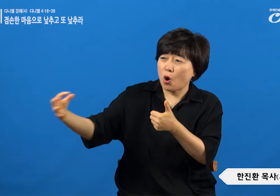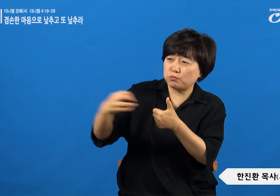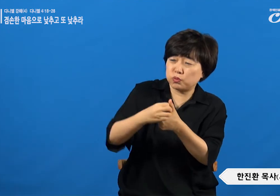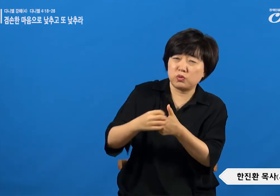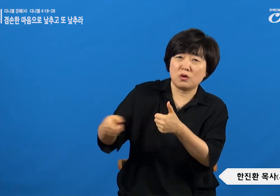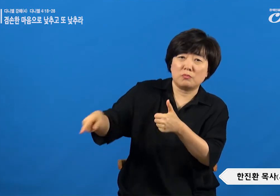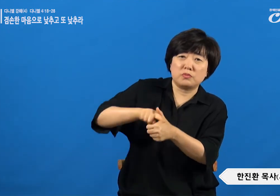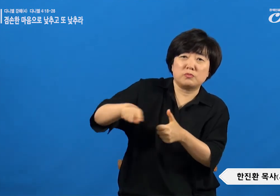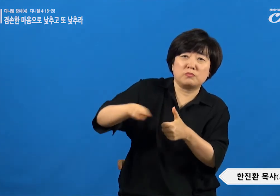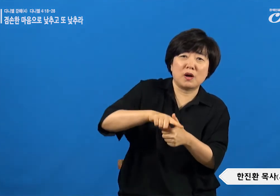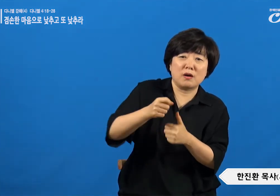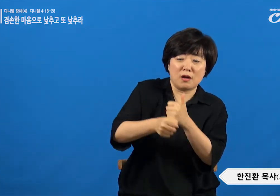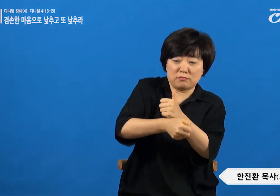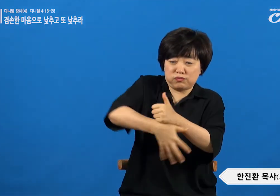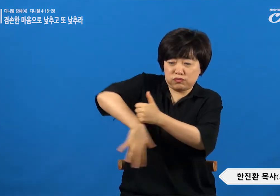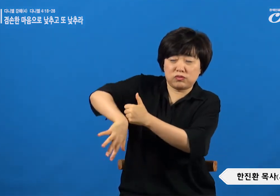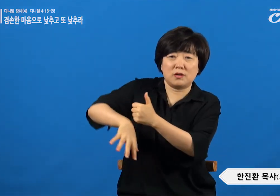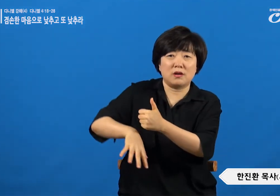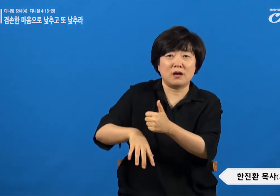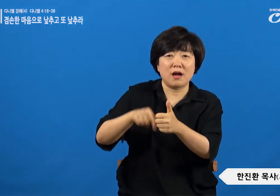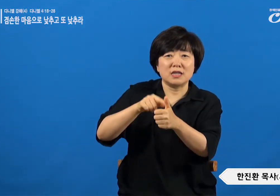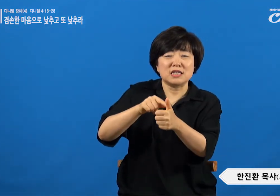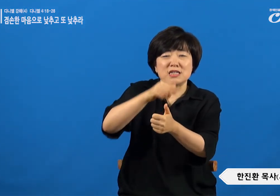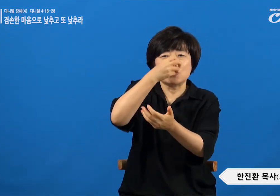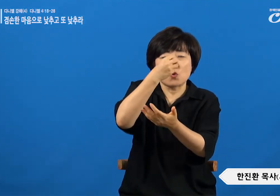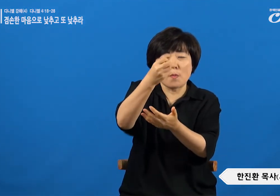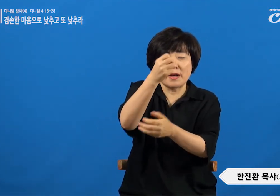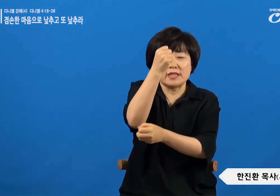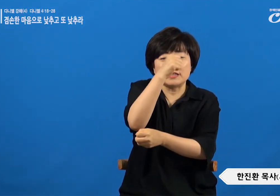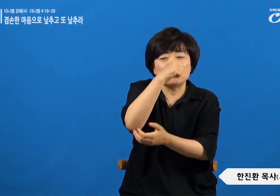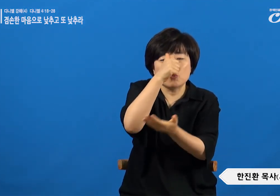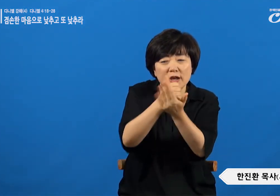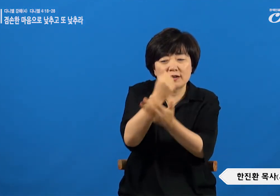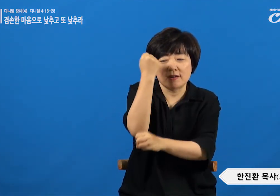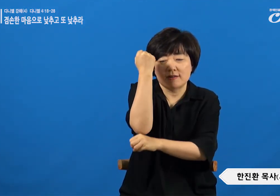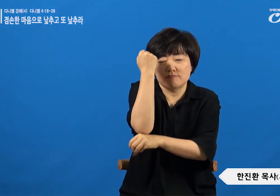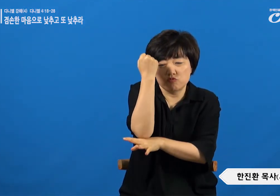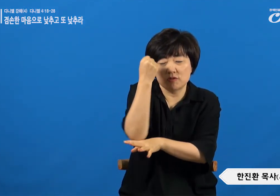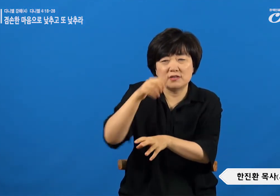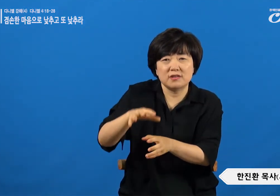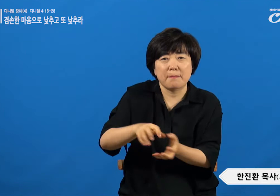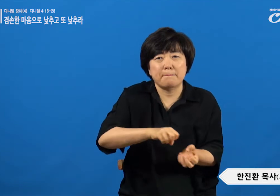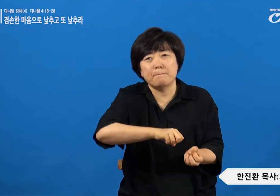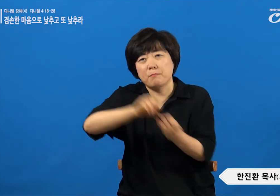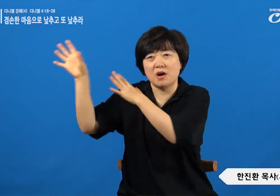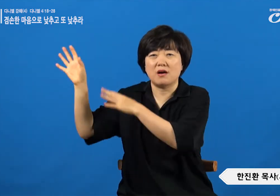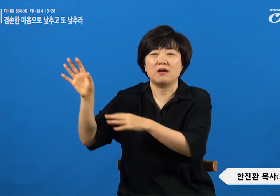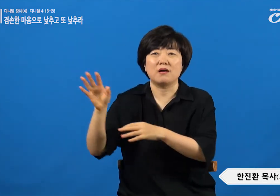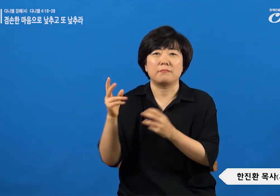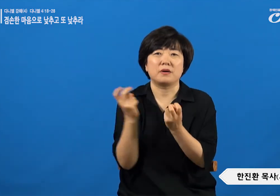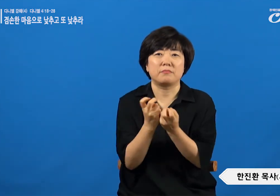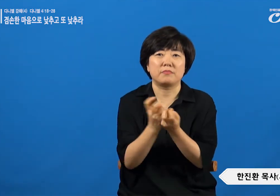죄의 뿌리가 되는 이 교만을 어떻게 하면 뿌리채 뽑아버릴 수 있을까요?